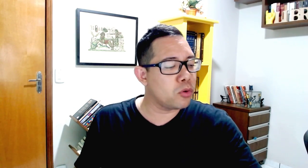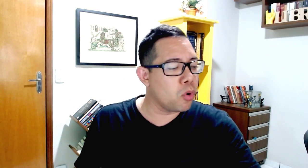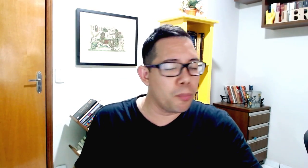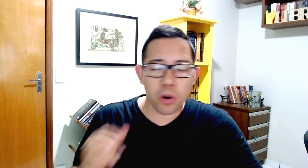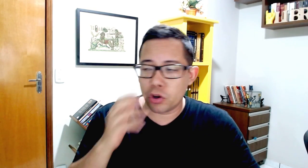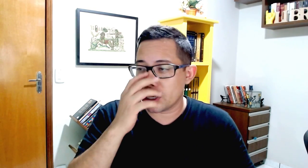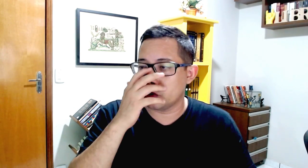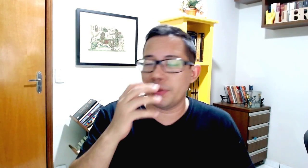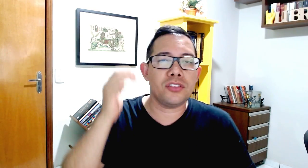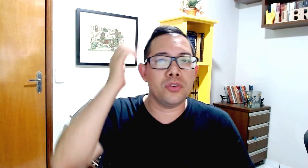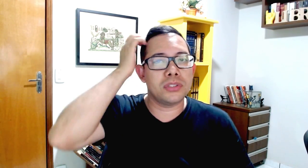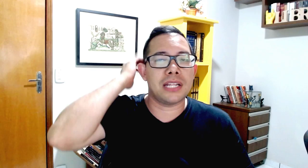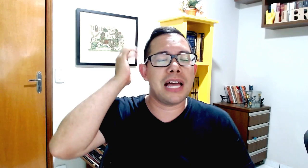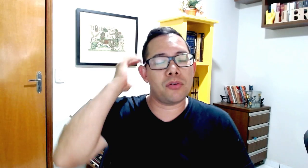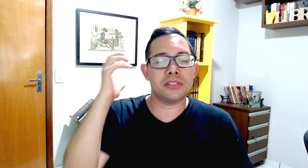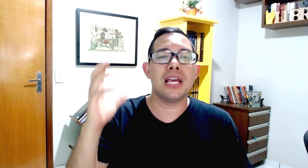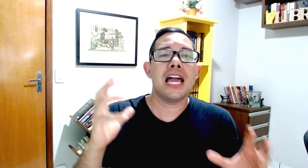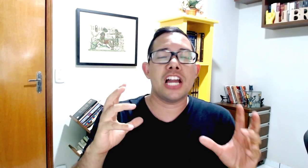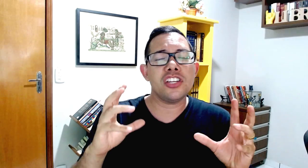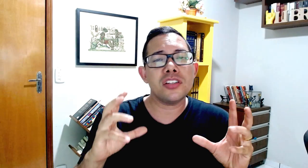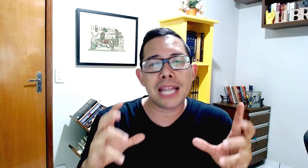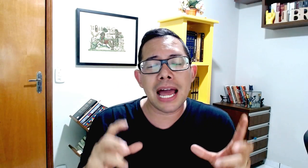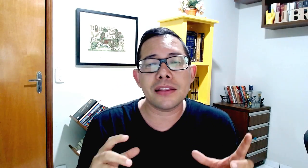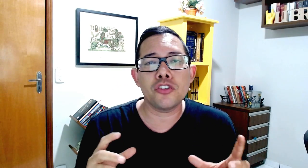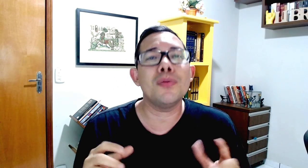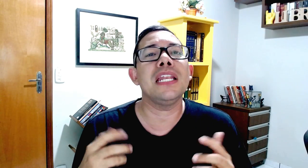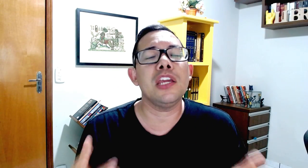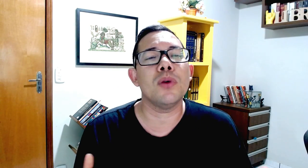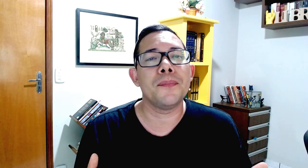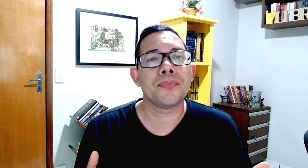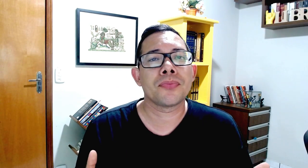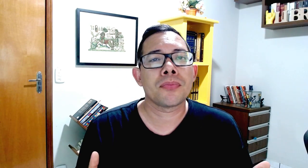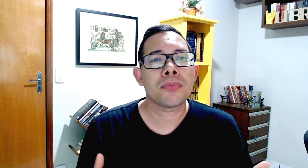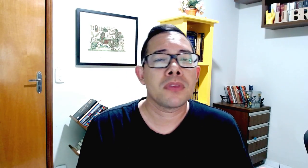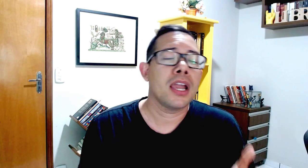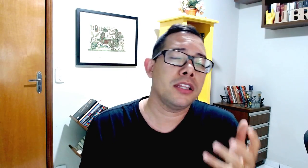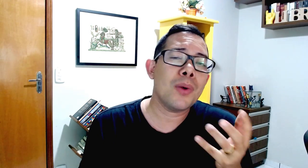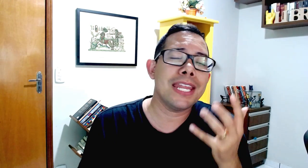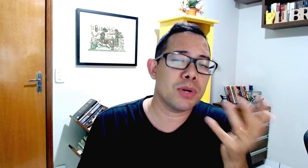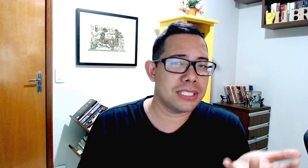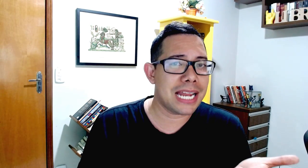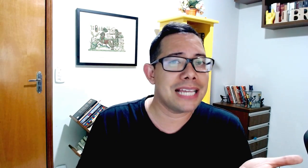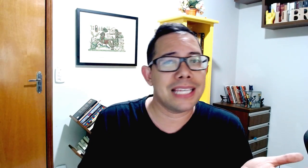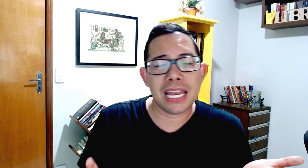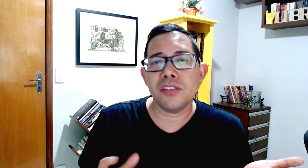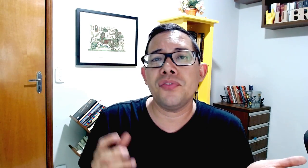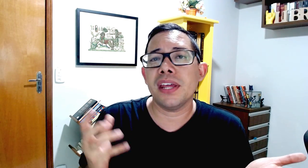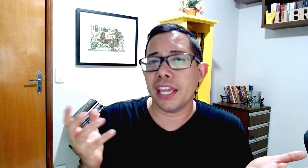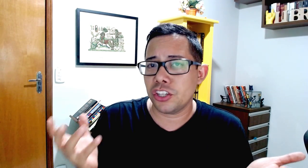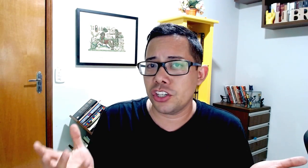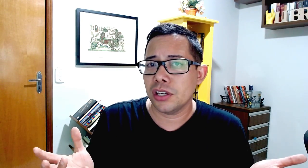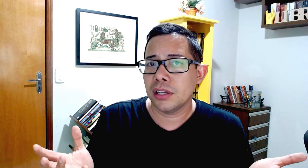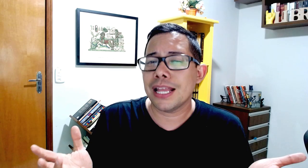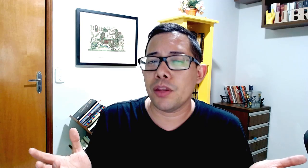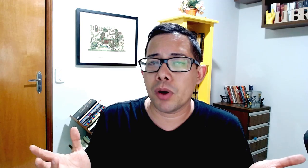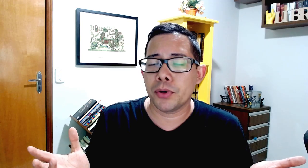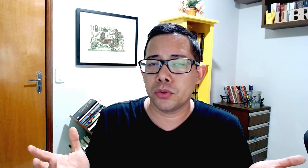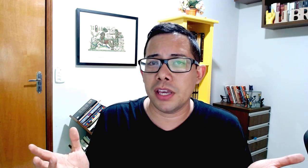explicou um pouco já sobre isso em outras aulas a gente trata de uma língua então a língua de sinais ela é diferente da língua